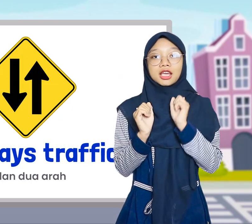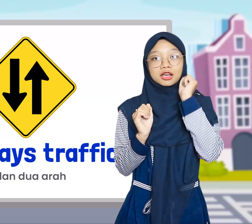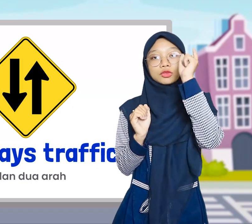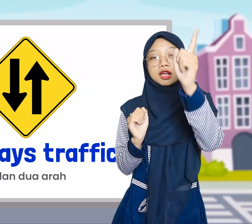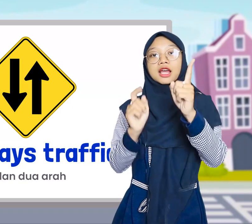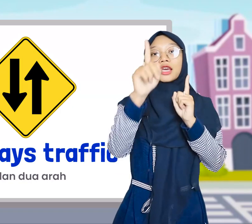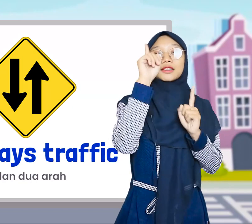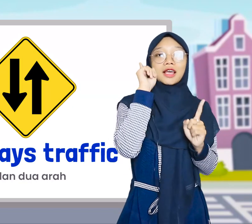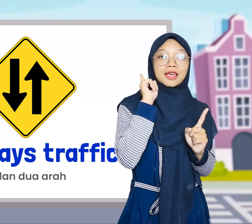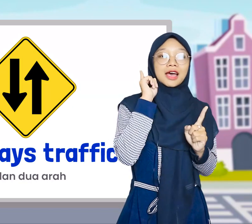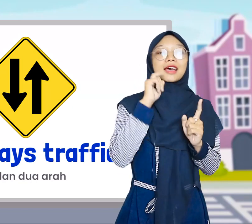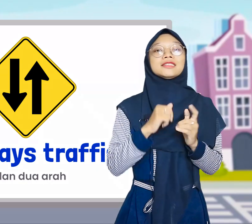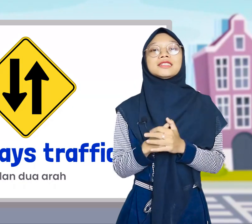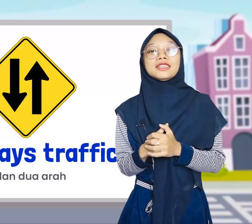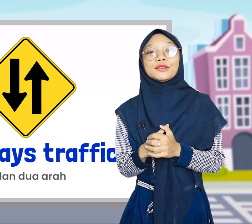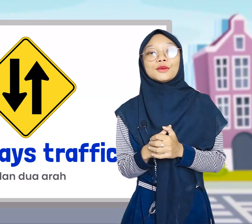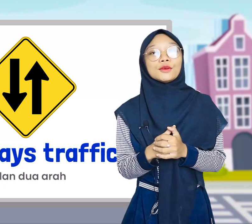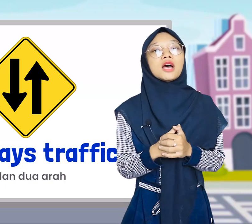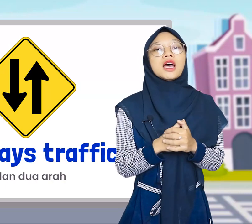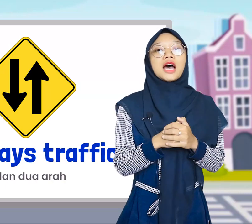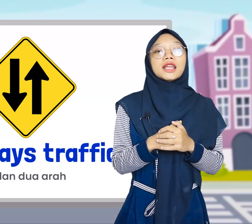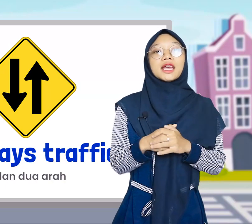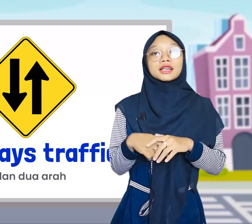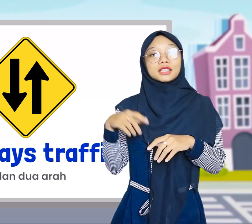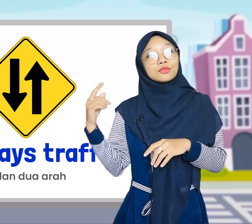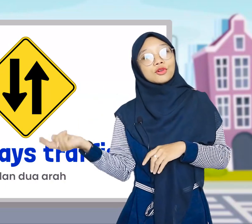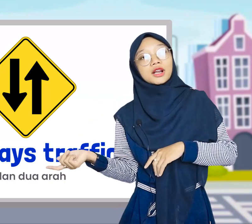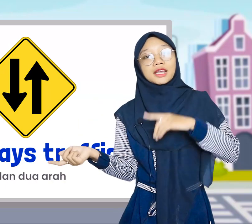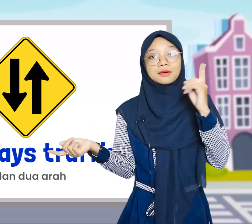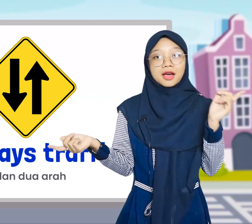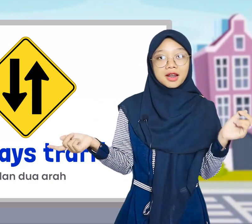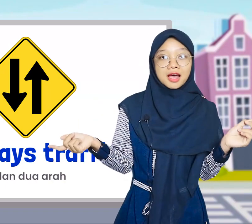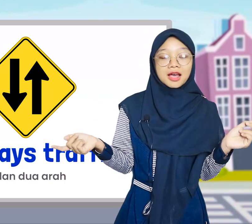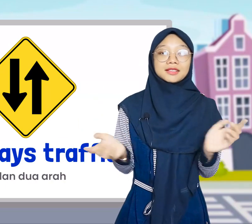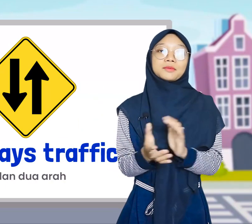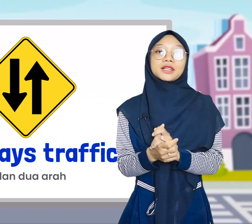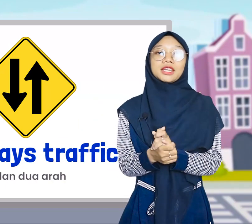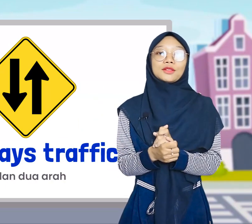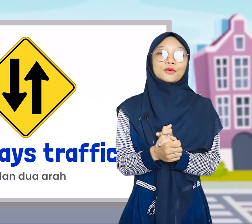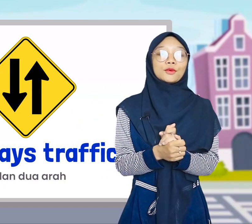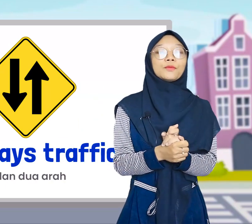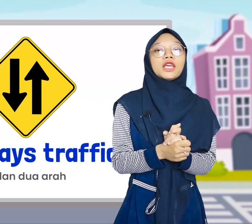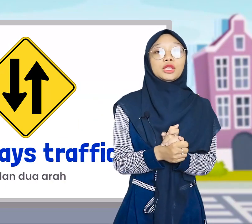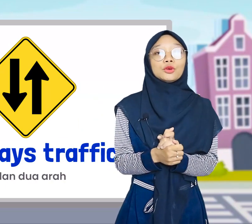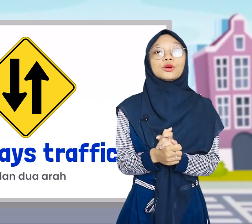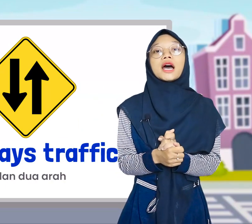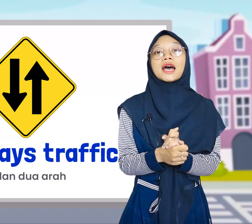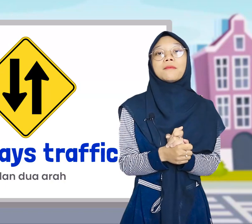yang ke utara, ada yang ke selatan gitu. Ada yang ke timur, ada yang ke barat, seperti itu. Itu